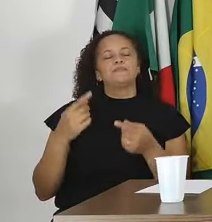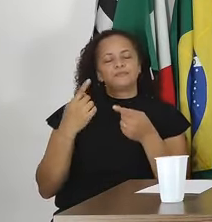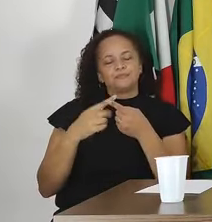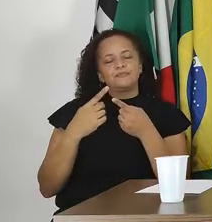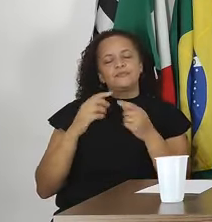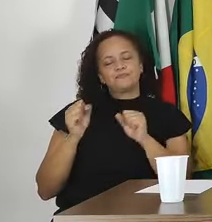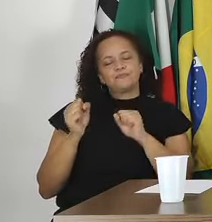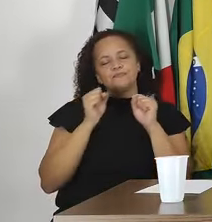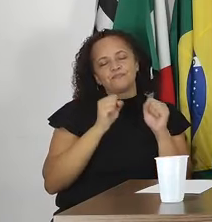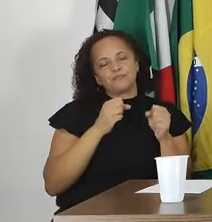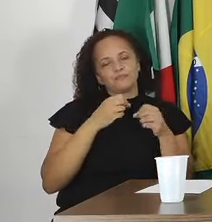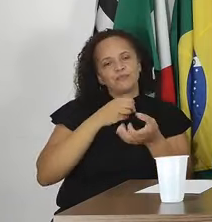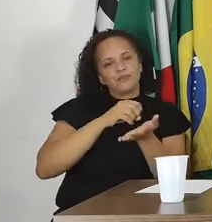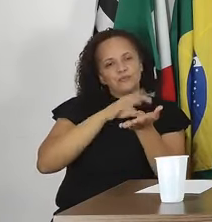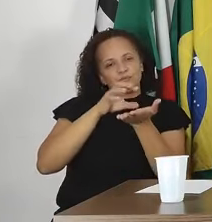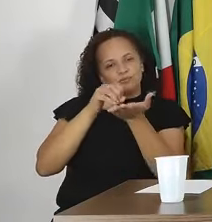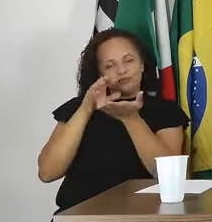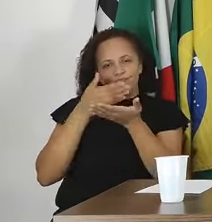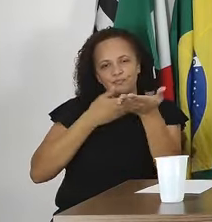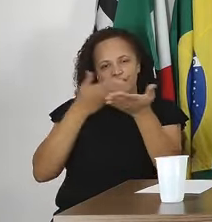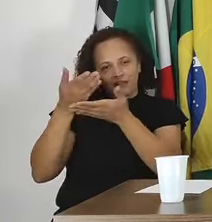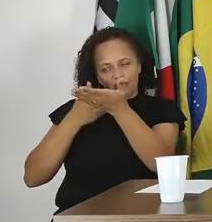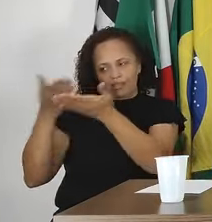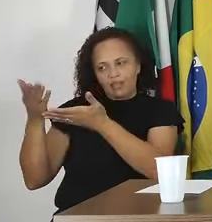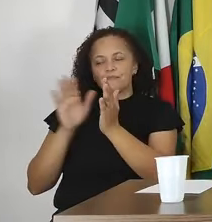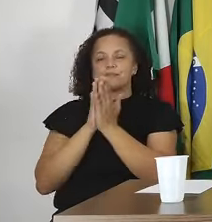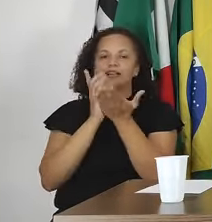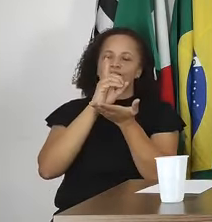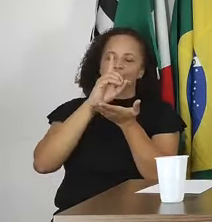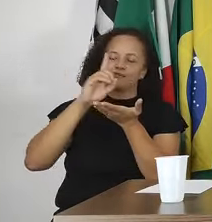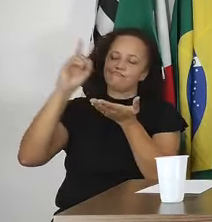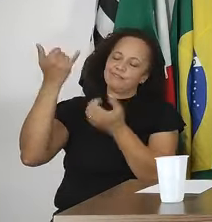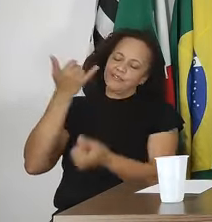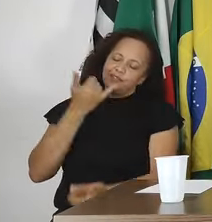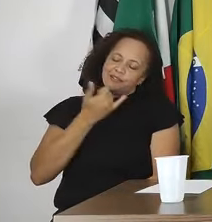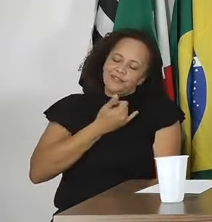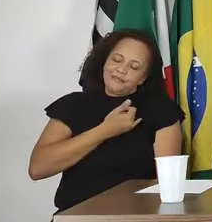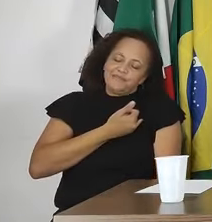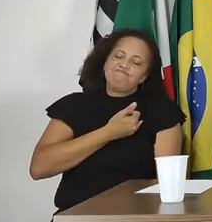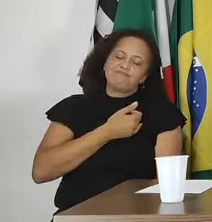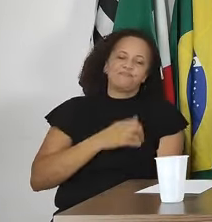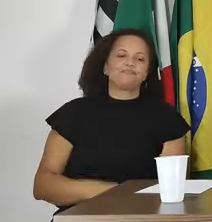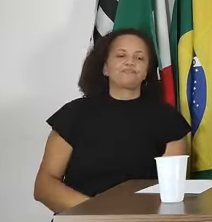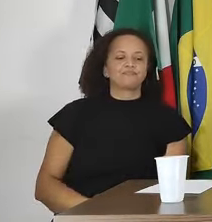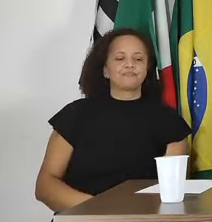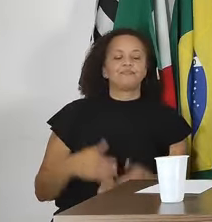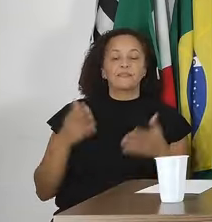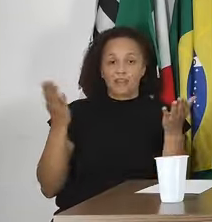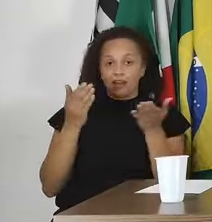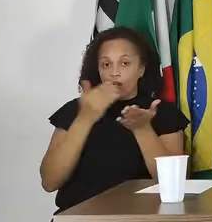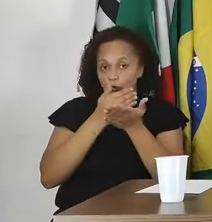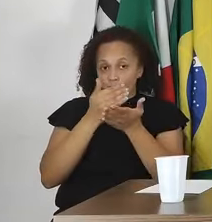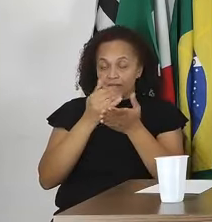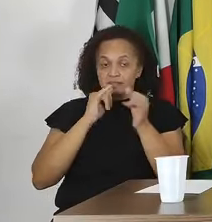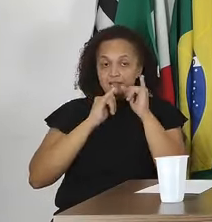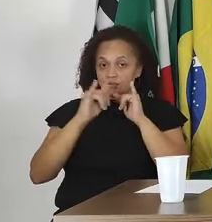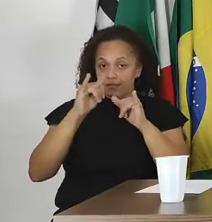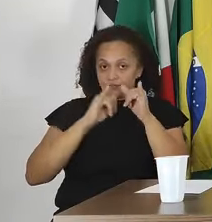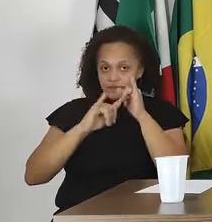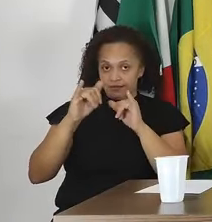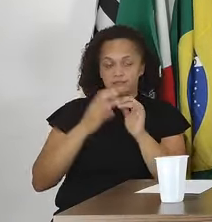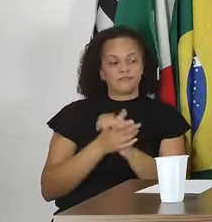com os irmãos a palavra que o Senhor falou comigo, né? E agora eu vou começar com os avisos,